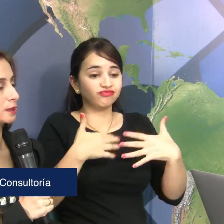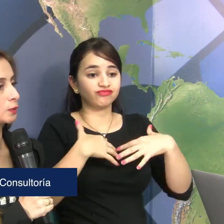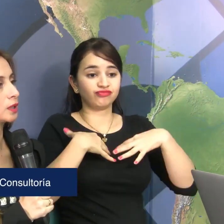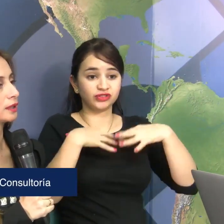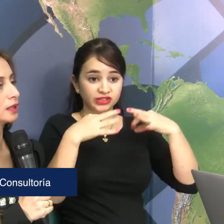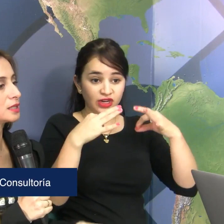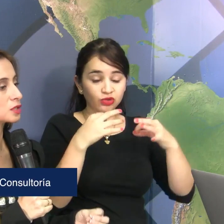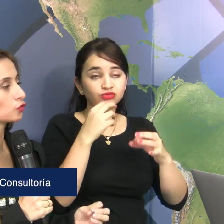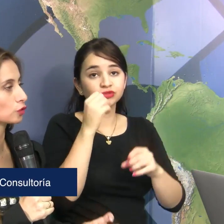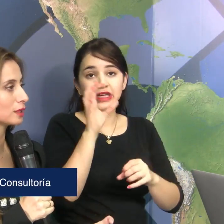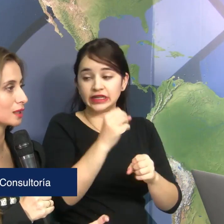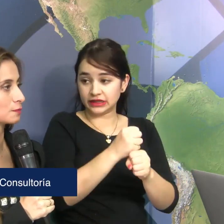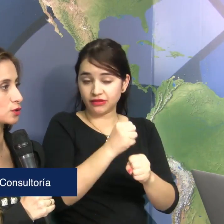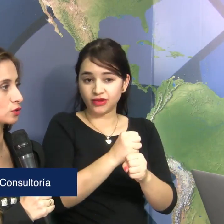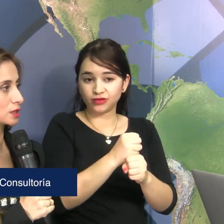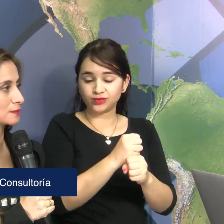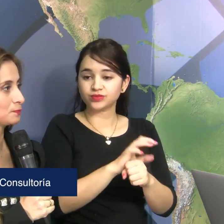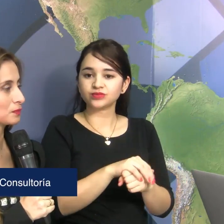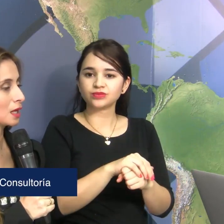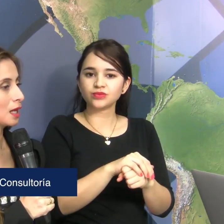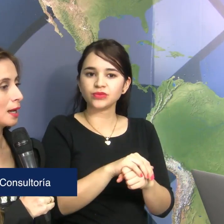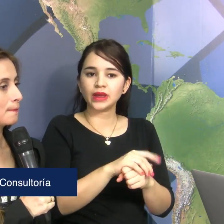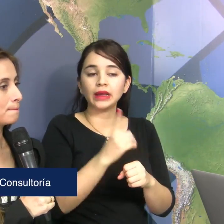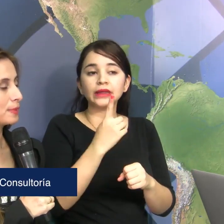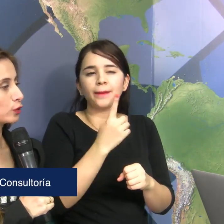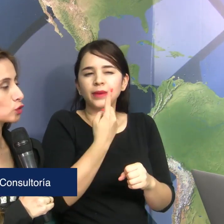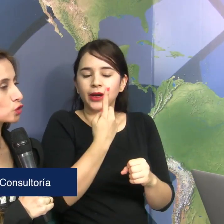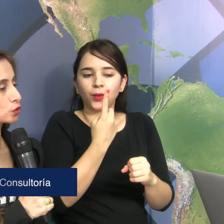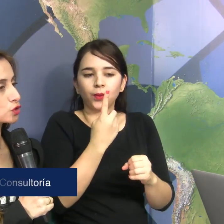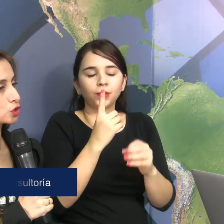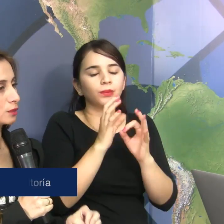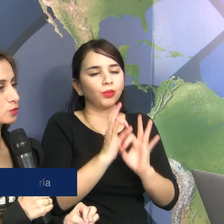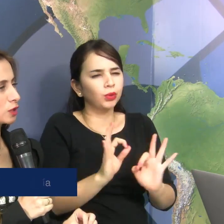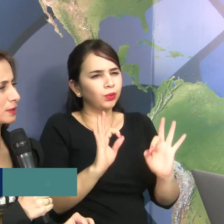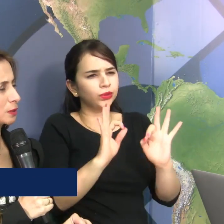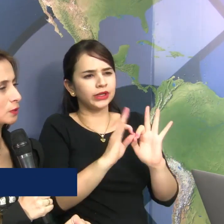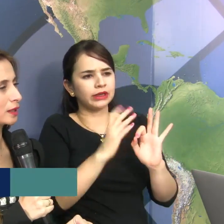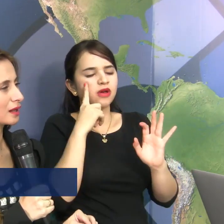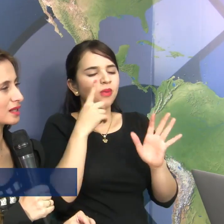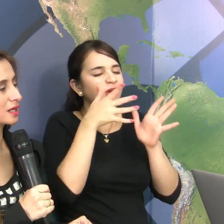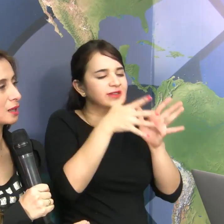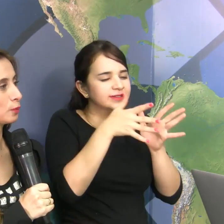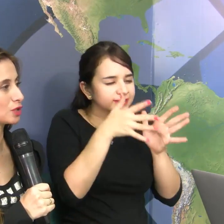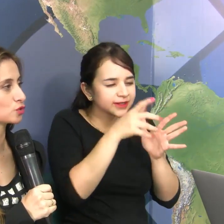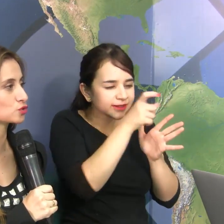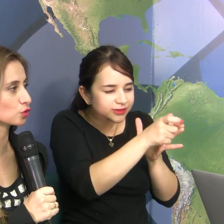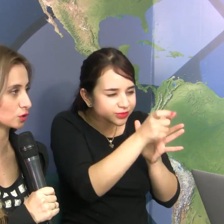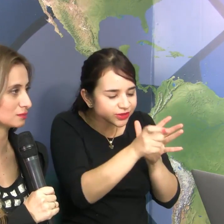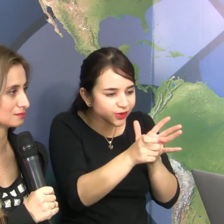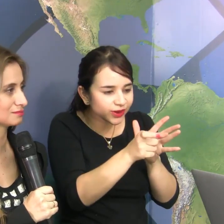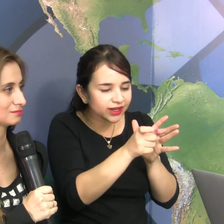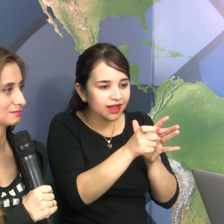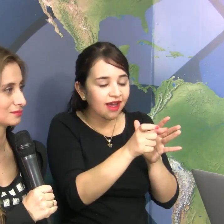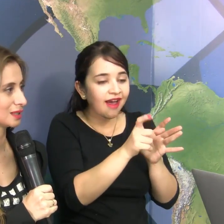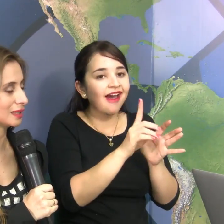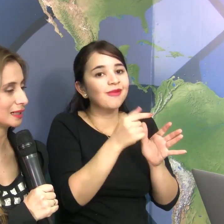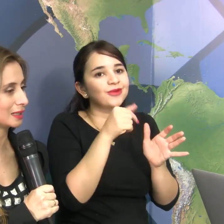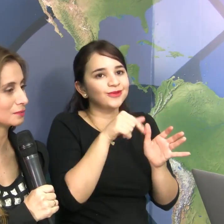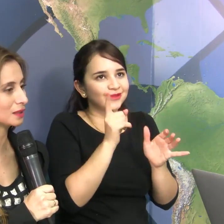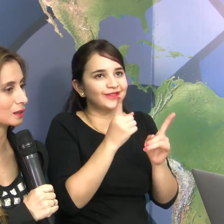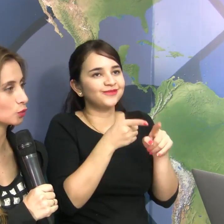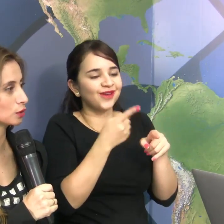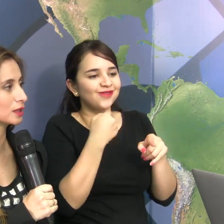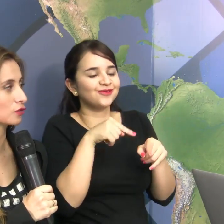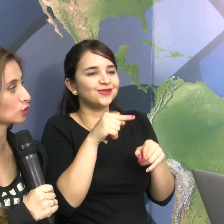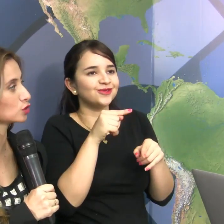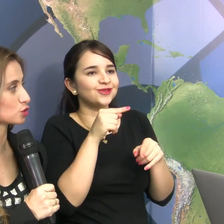sus particularidades es formar a las personas. Pero nosotros tenemos una particularidad, que llegar a la población sorda.